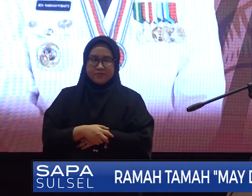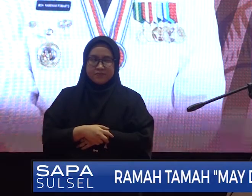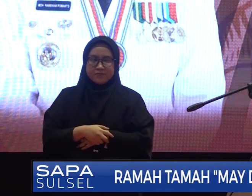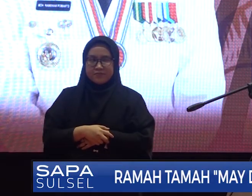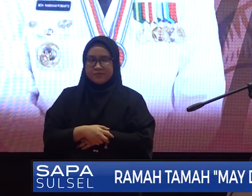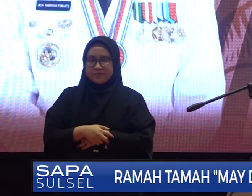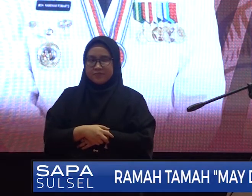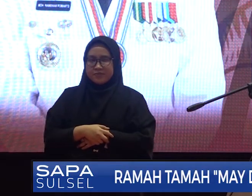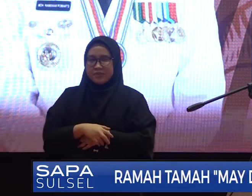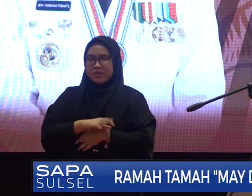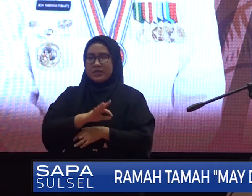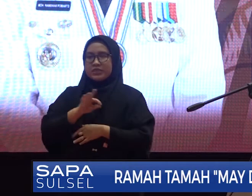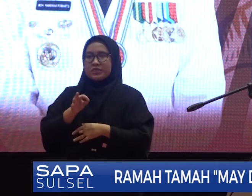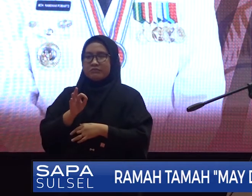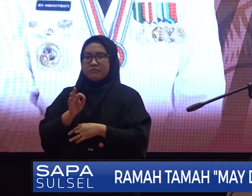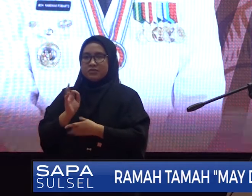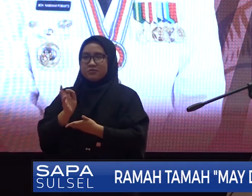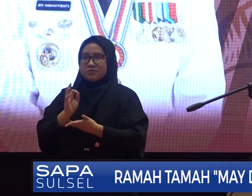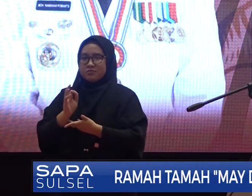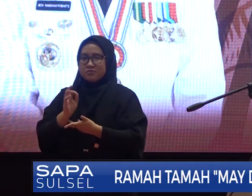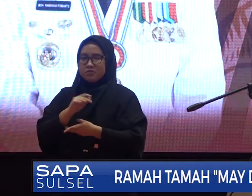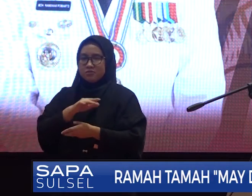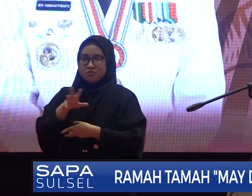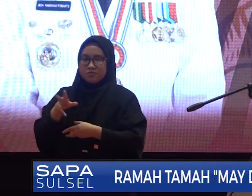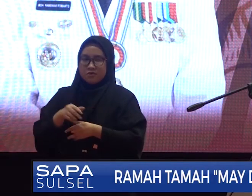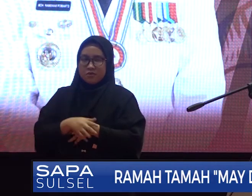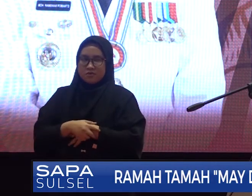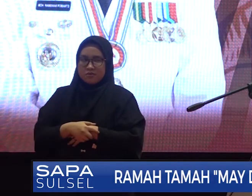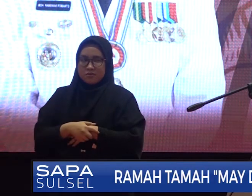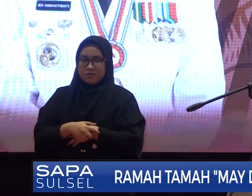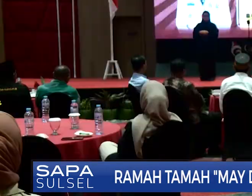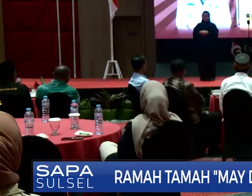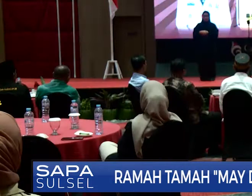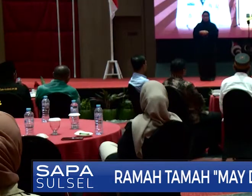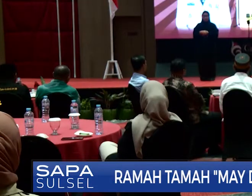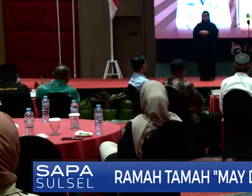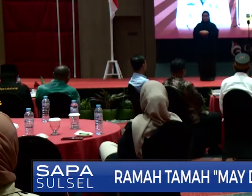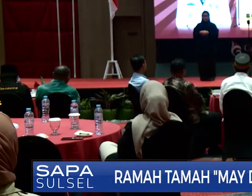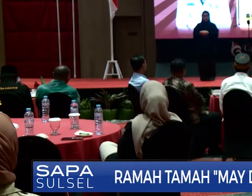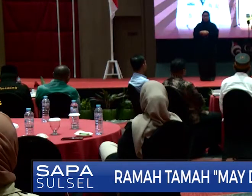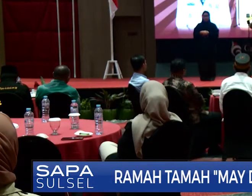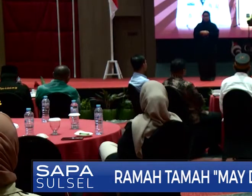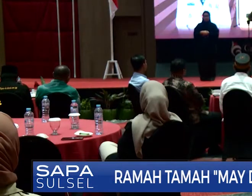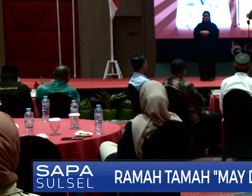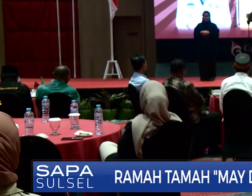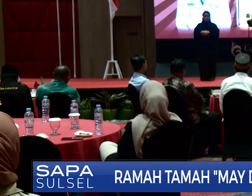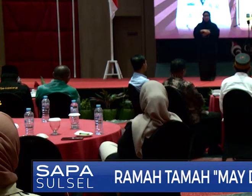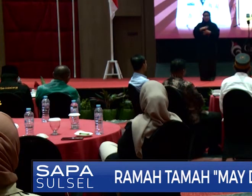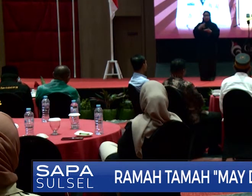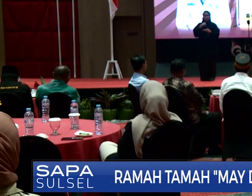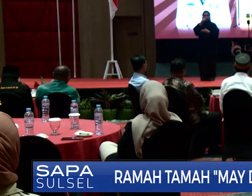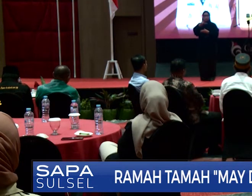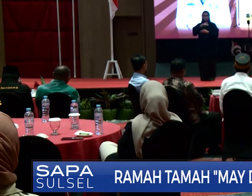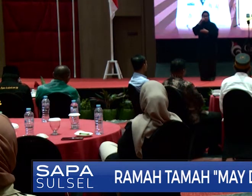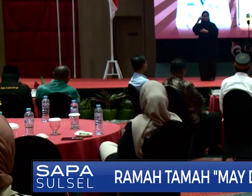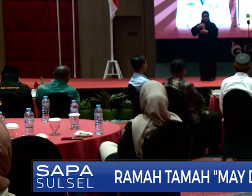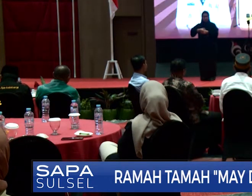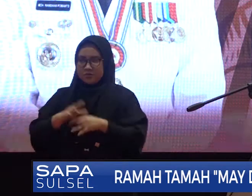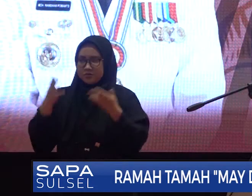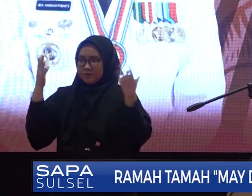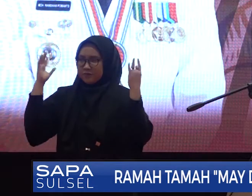tidak ada bumbu-bumbunya ya maka si ini kan harus memang keras-keras sedikitlah Ya paling tidak suara yang keras paling tidak seperti